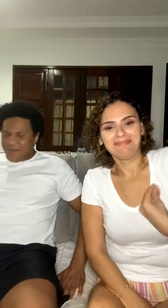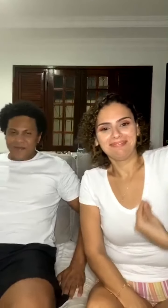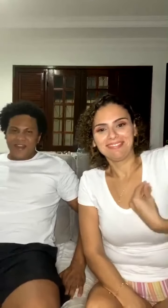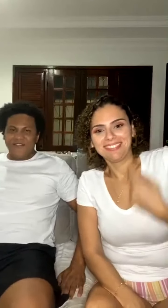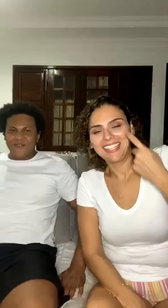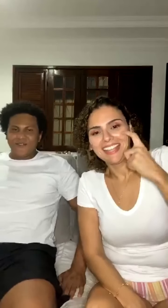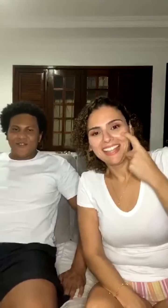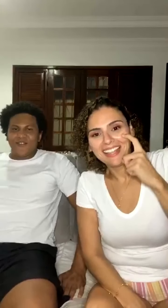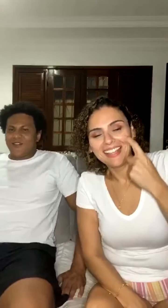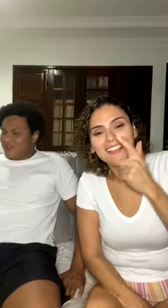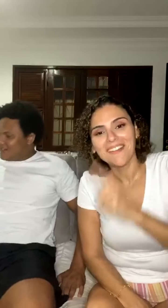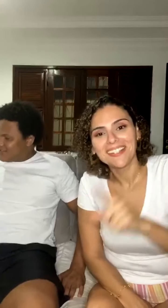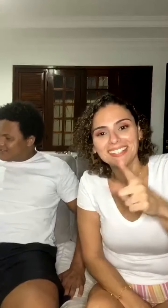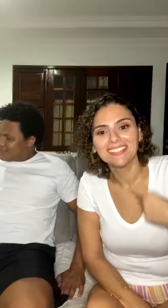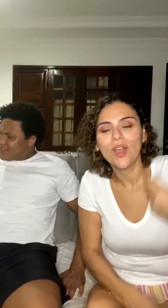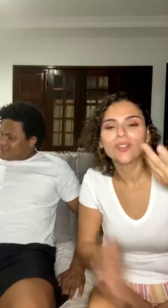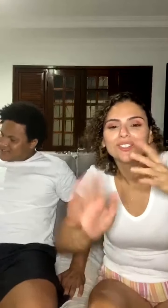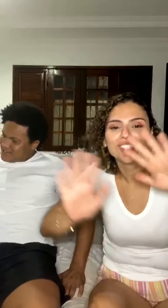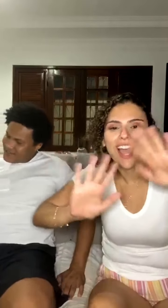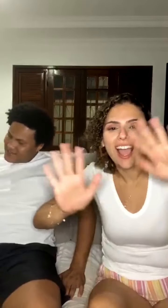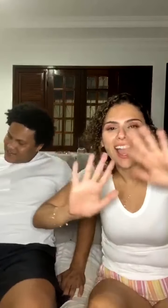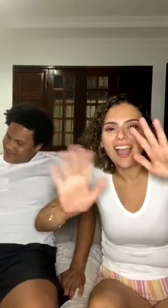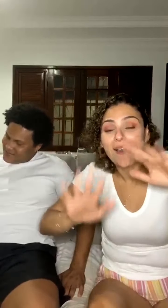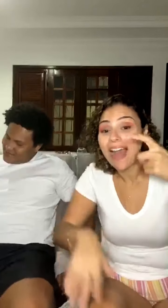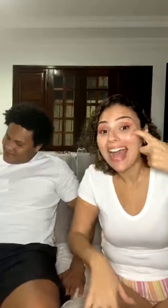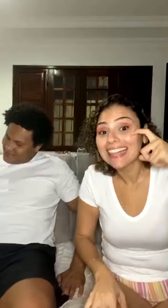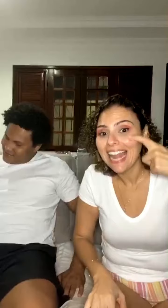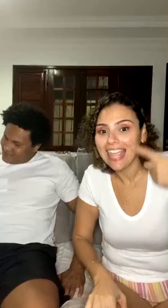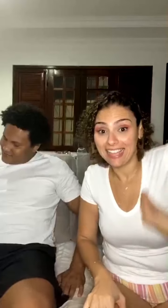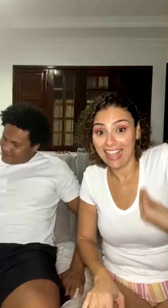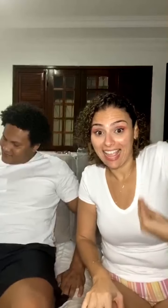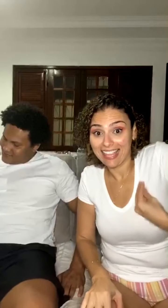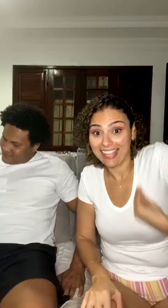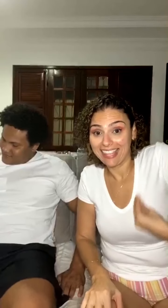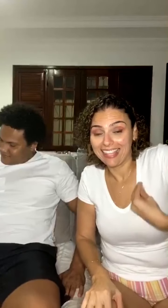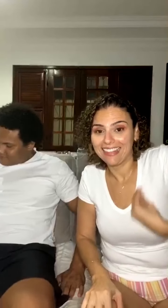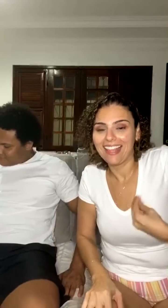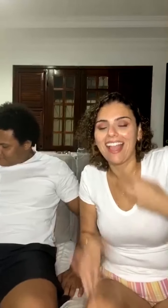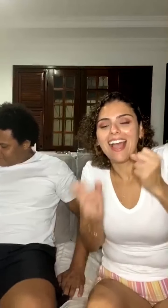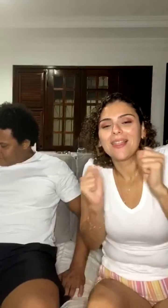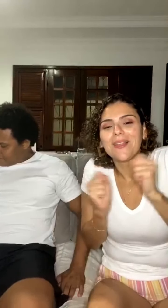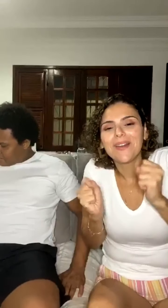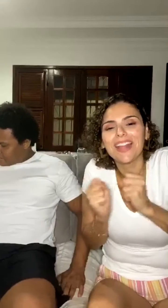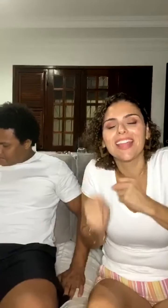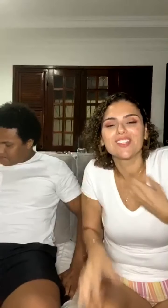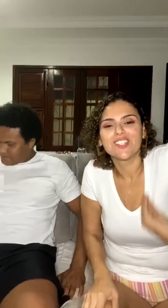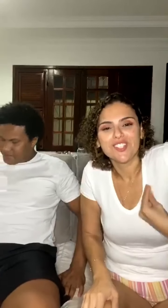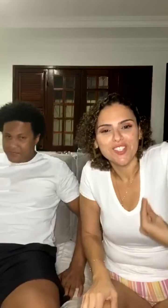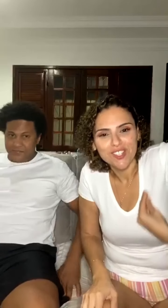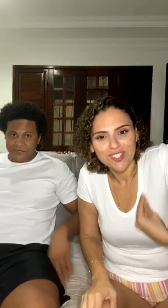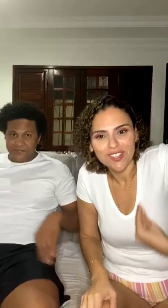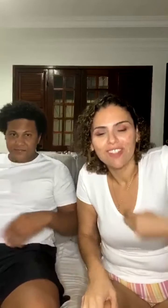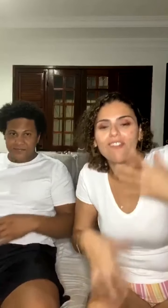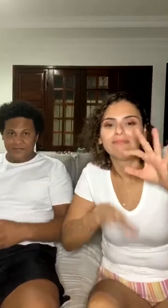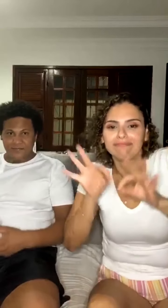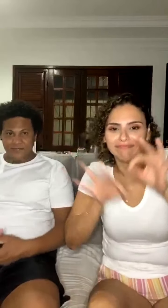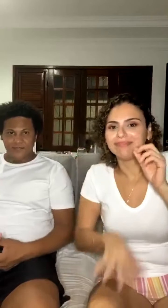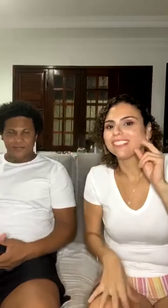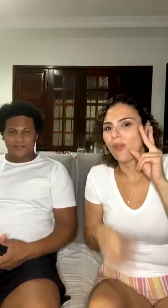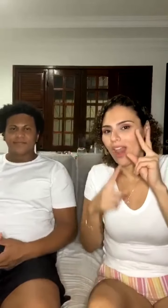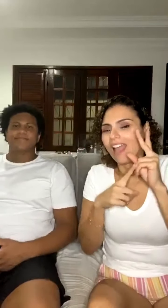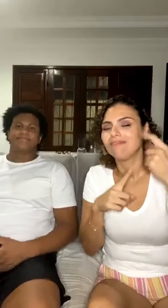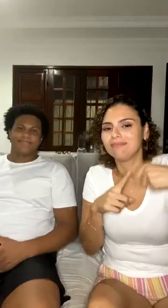É só para dar tchau. Para dizer que eu fiquei aqui o tempo inteiro, que eu adorei, tá bom? E aí eu vou ter que arrumar um telefone novo para